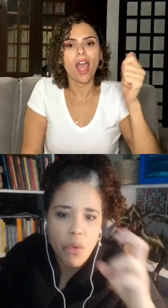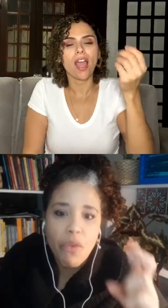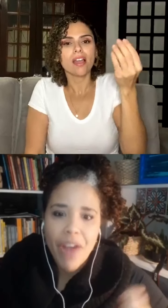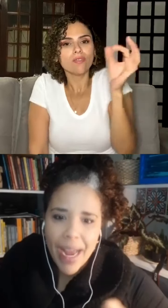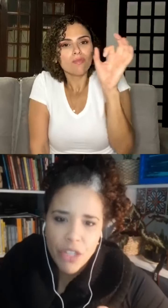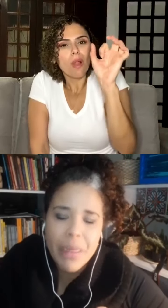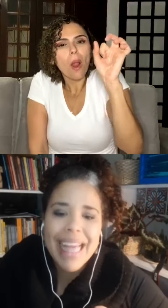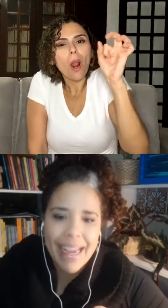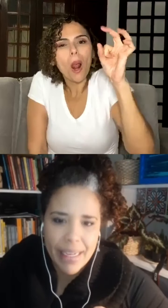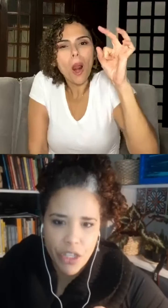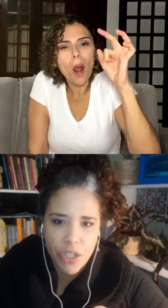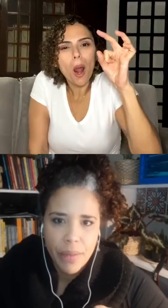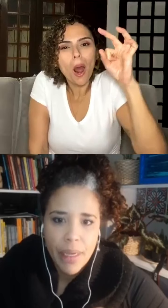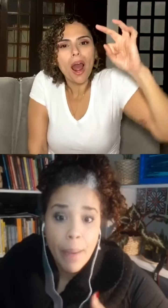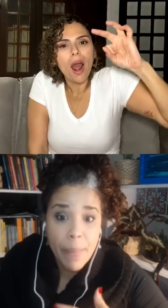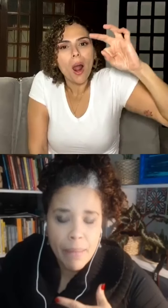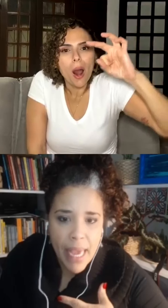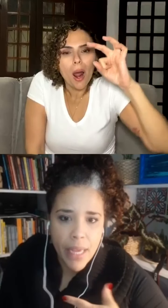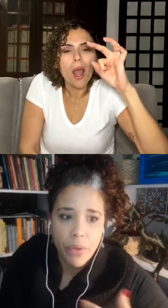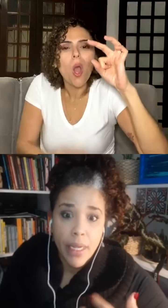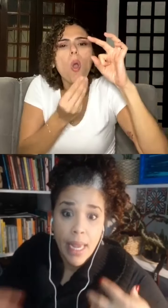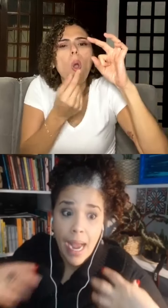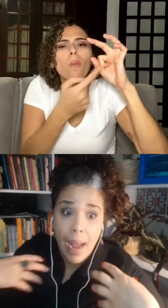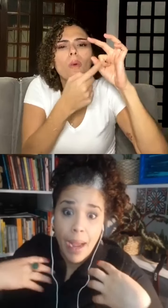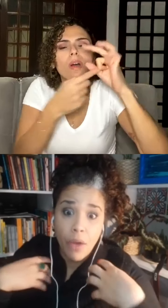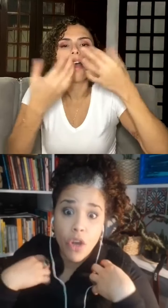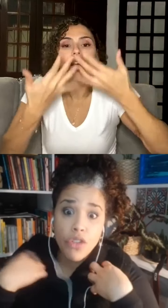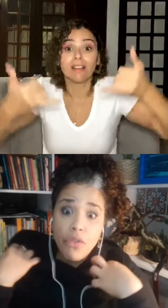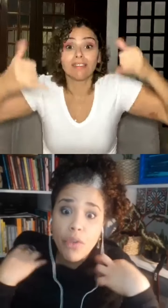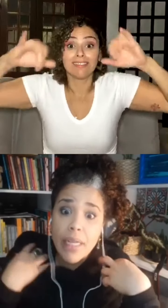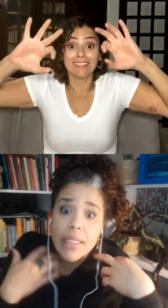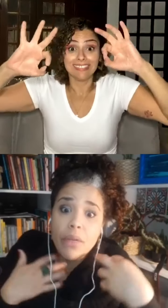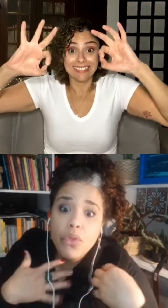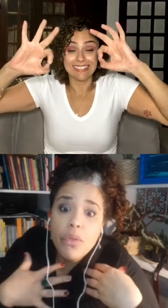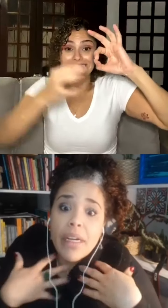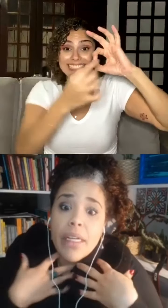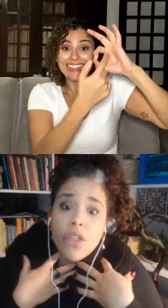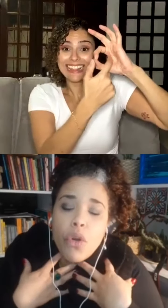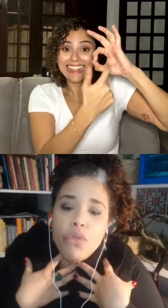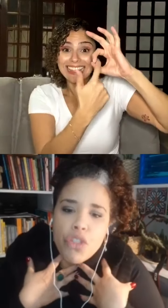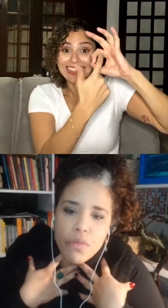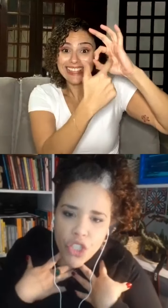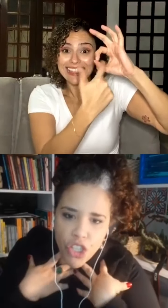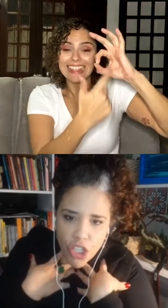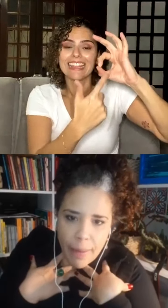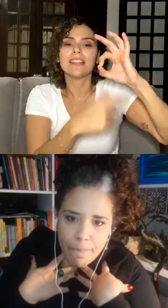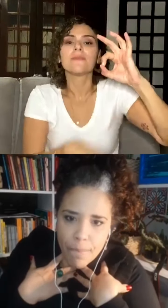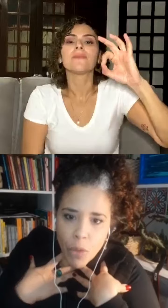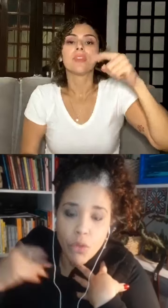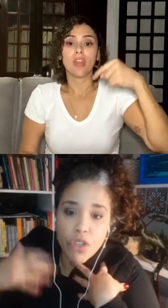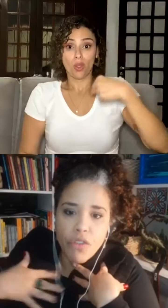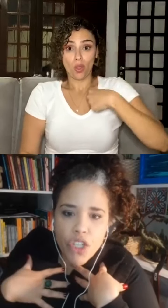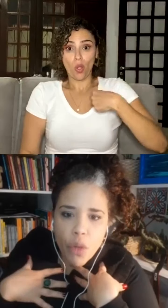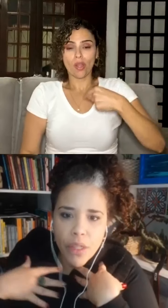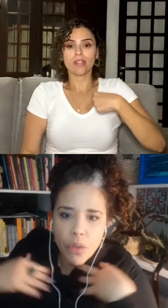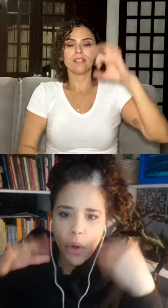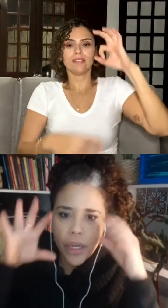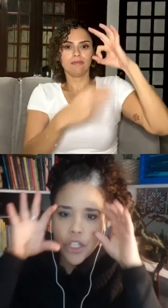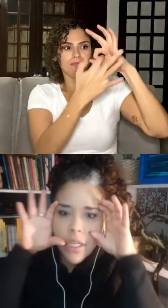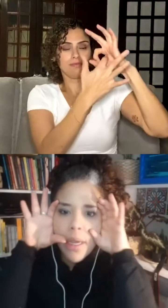com várias maneiras. Primeiro, a nossa ovulação dura em torno de um dia, em torno de